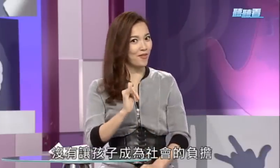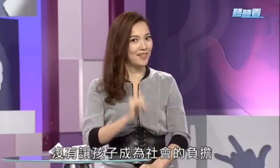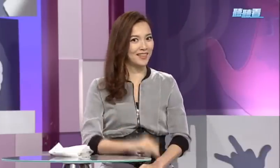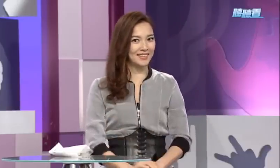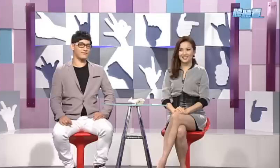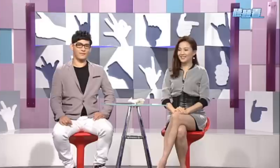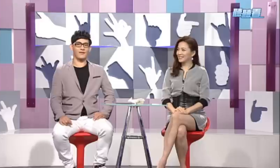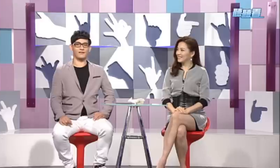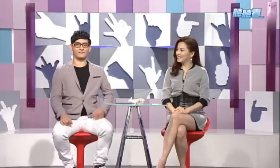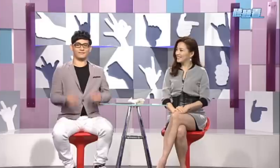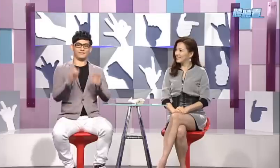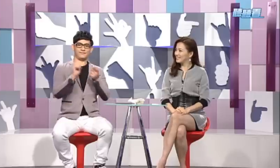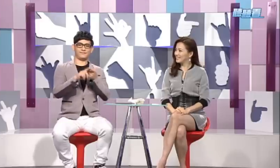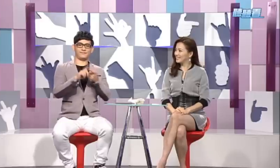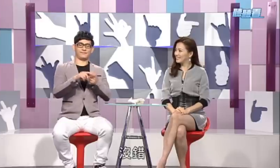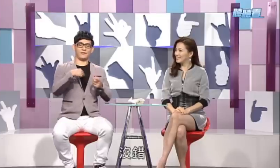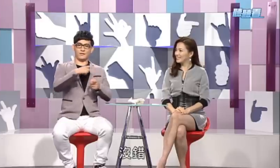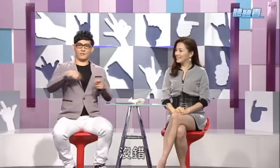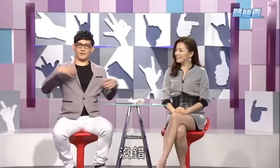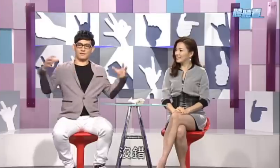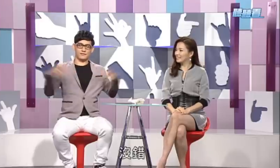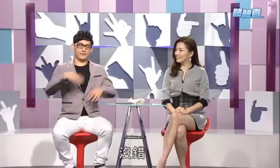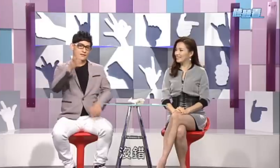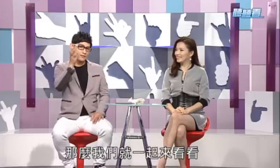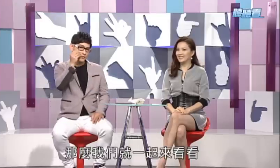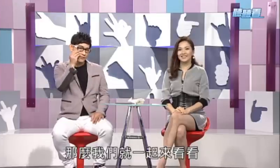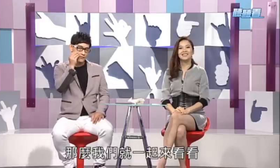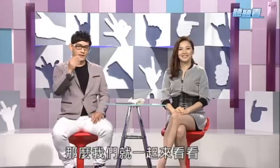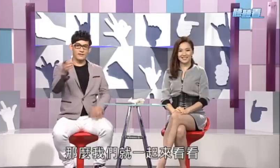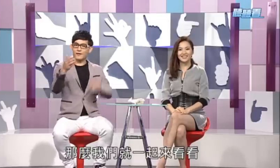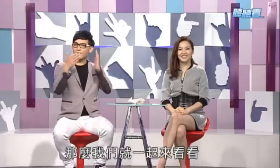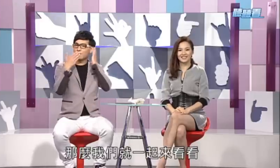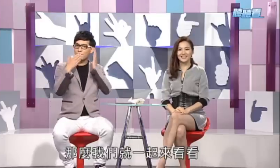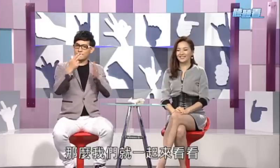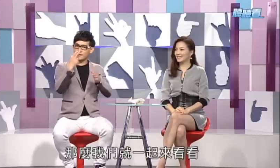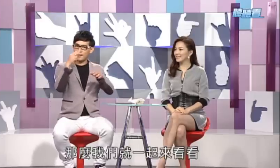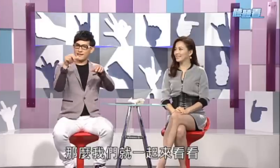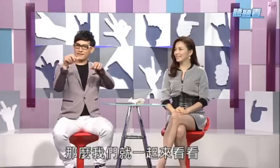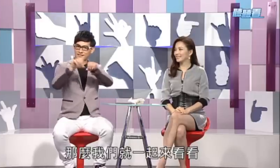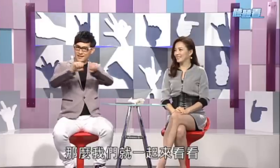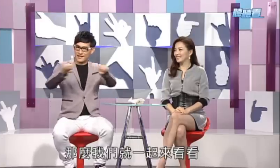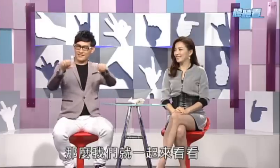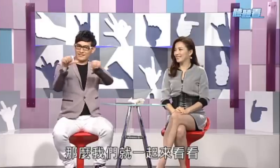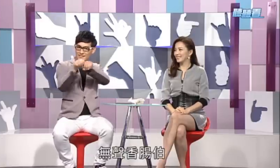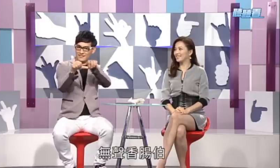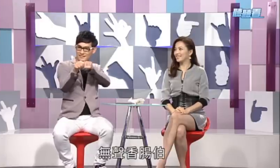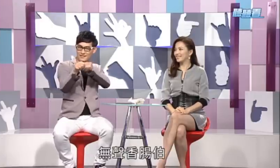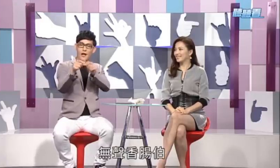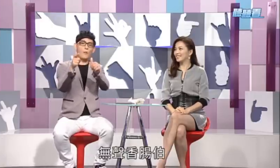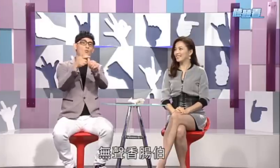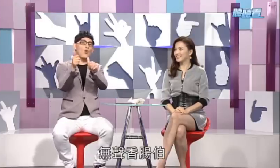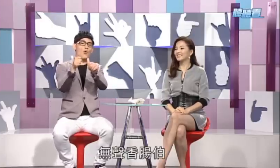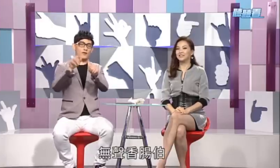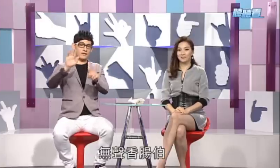担。 没错。那么我们就一起来看看无声香肠